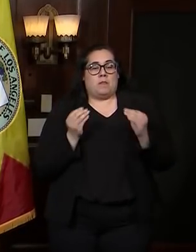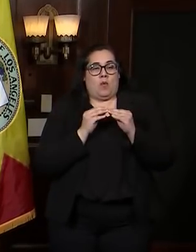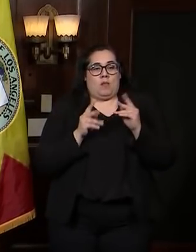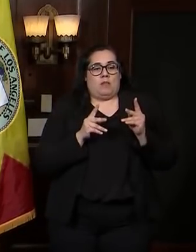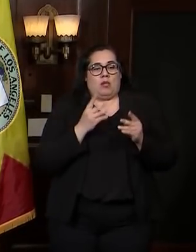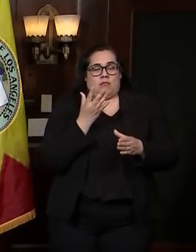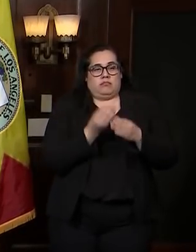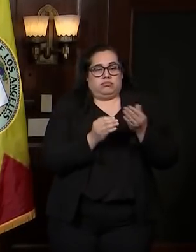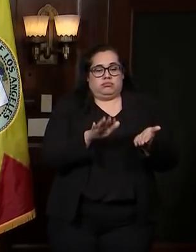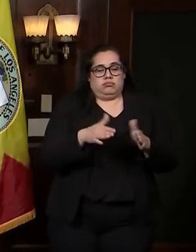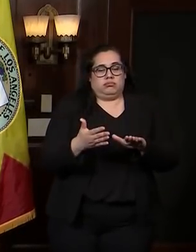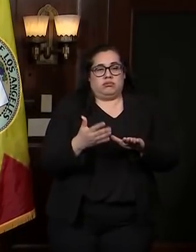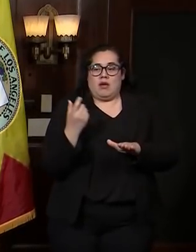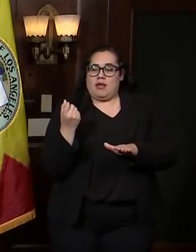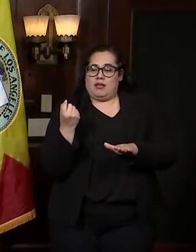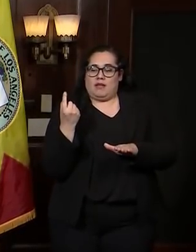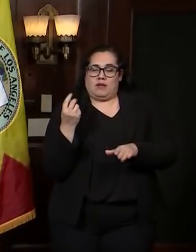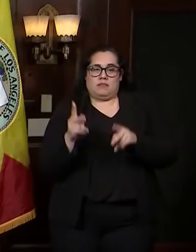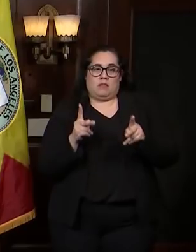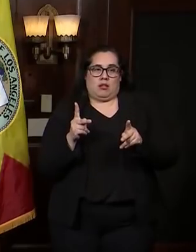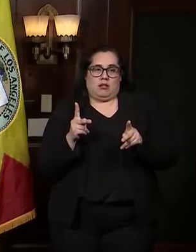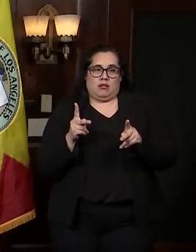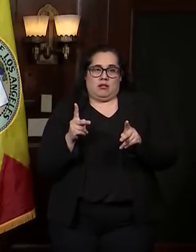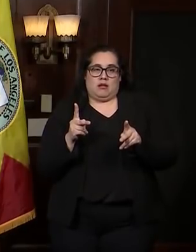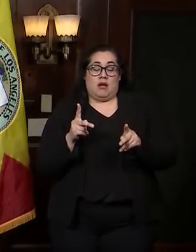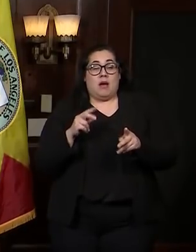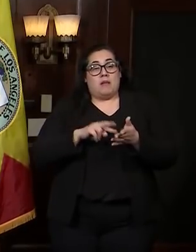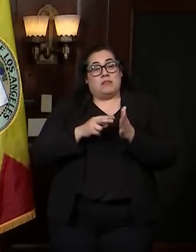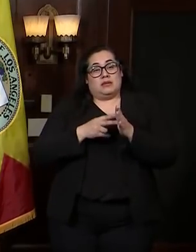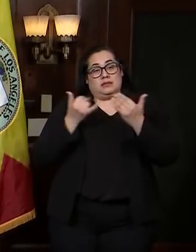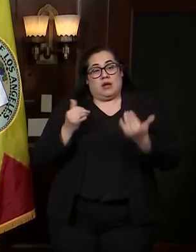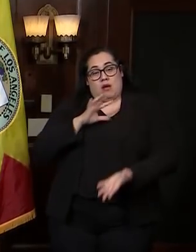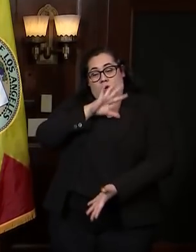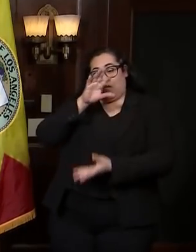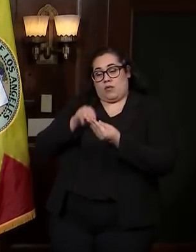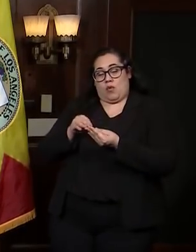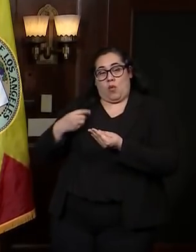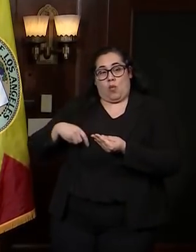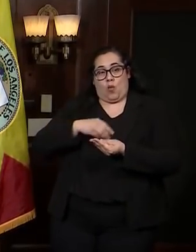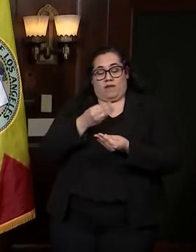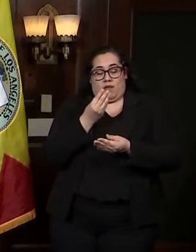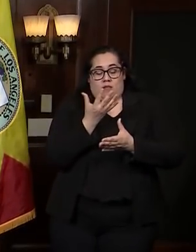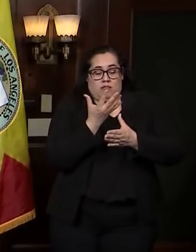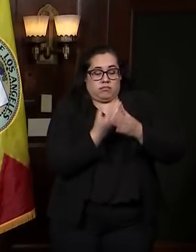11 personas más en el condado. En total hemos perdido